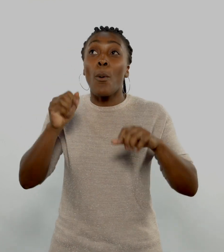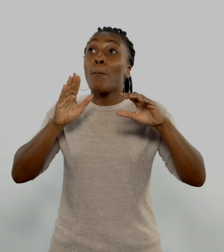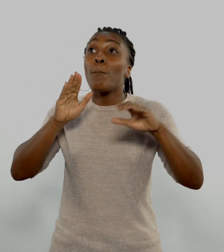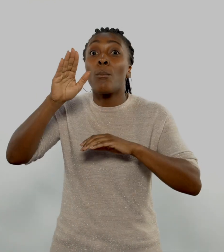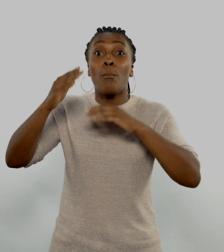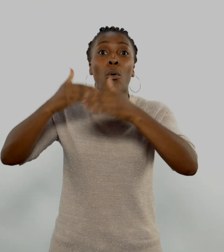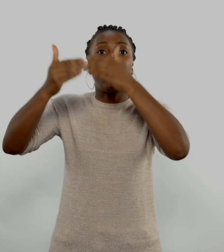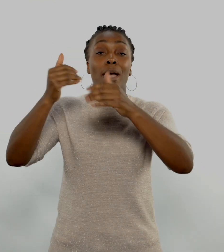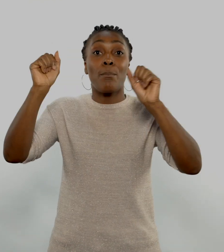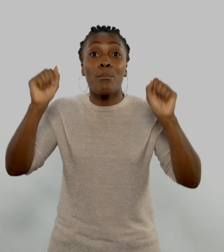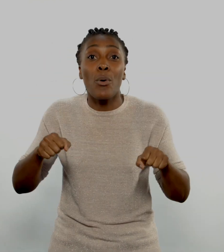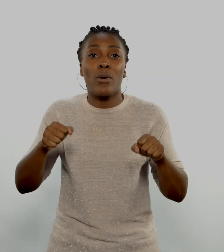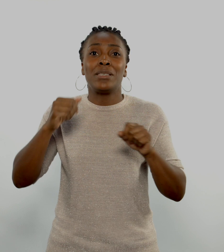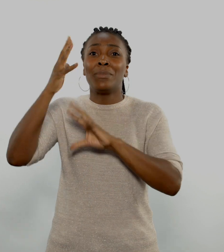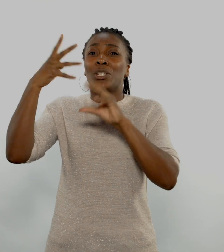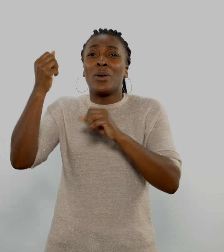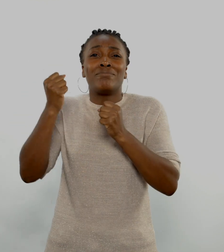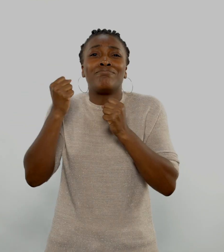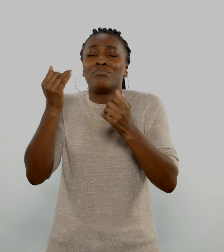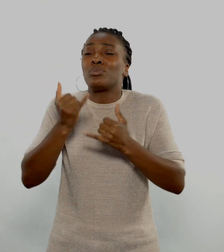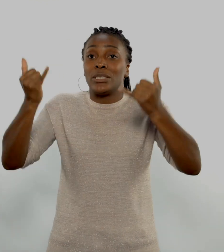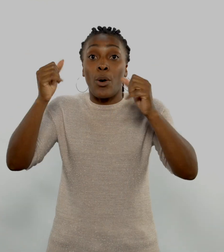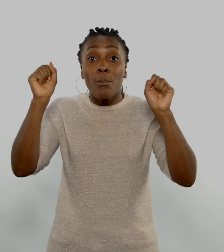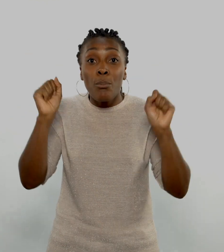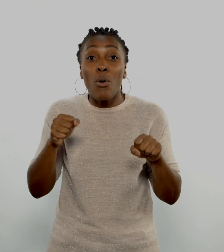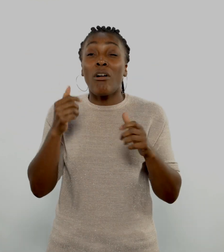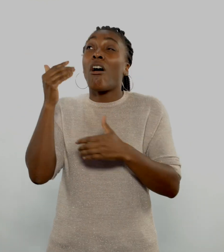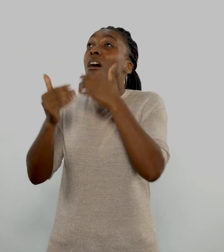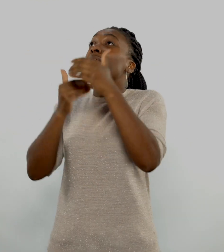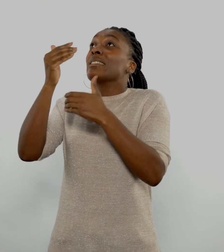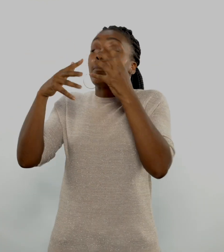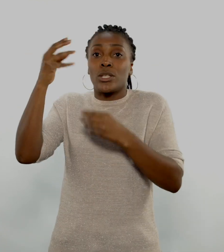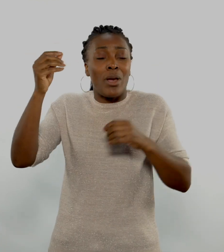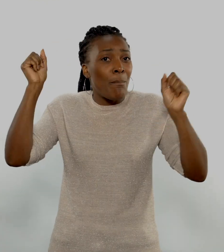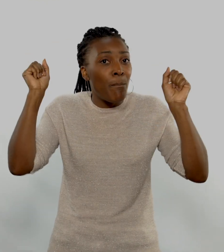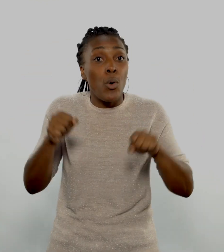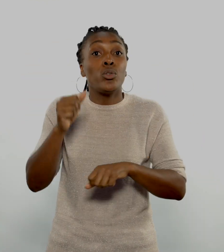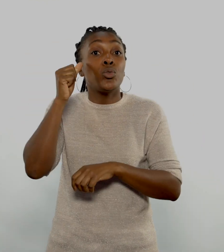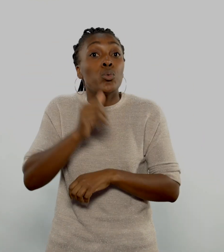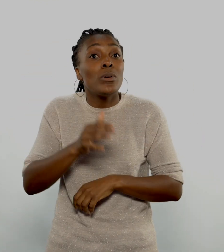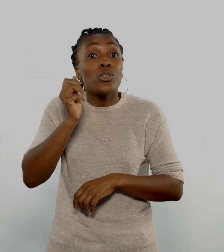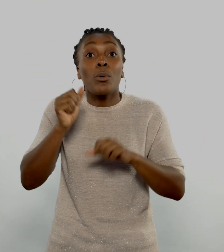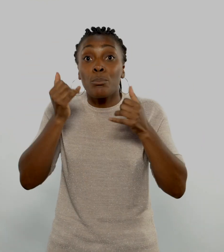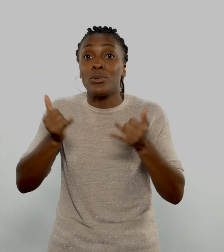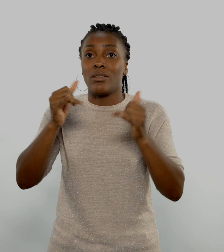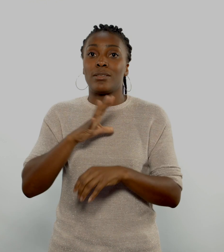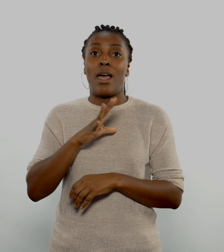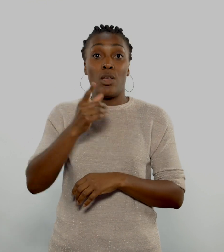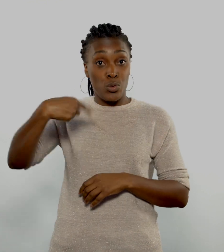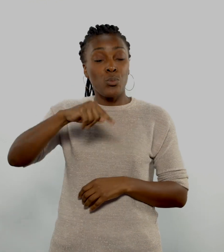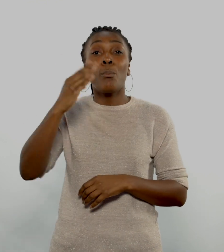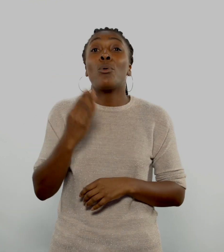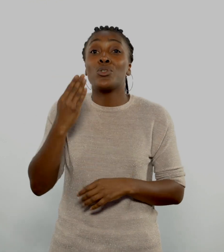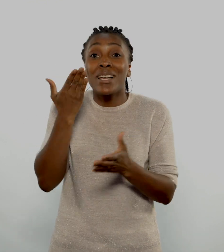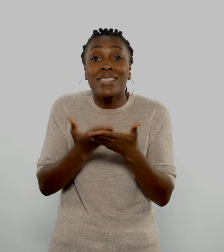pour vivre des progrès, pour vivre des percées, pour grandir spirituellement. Nous avons besoin de